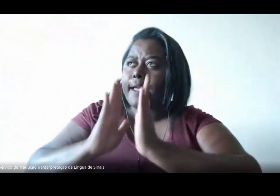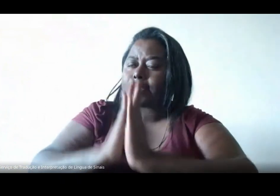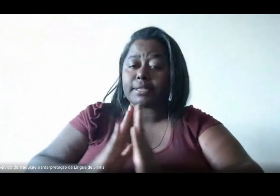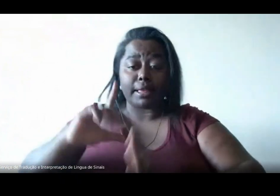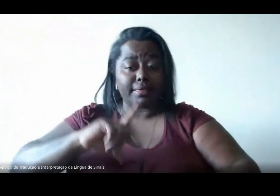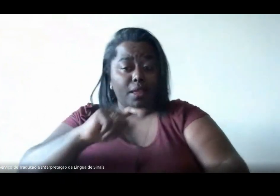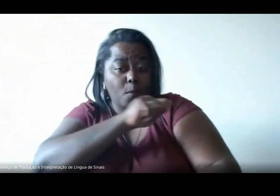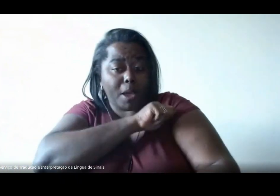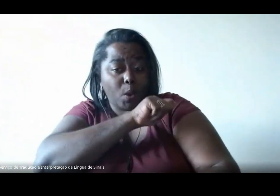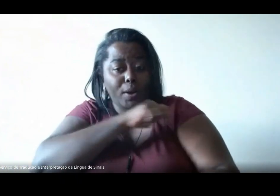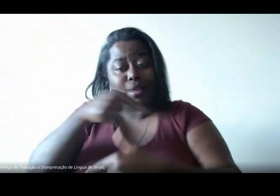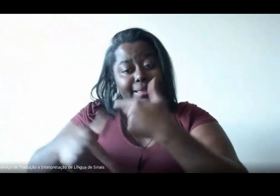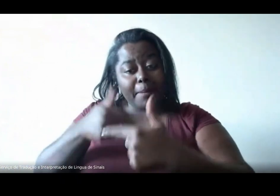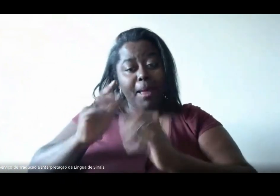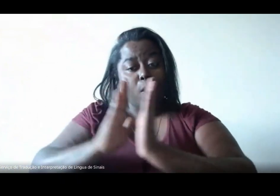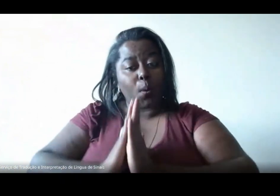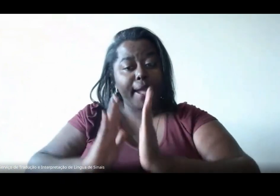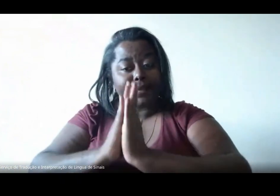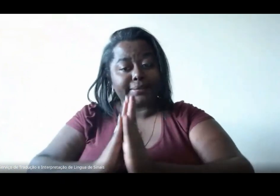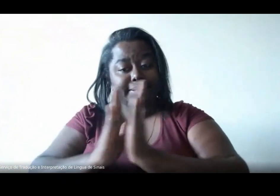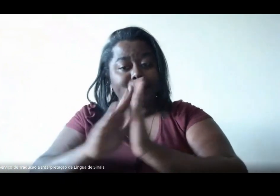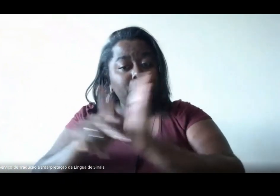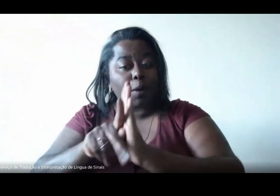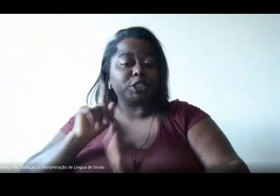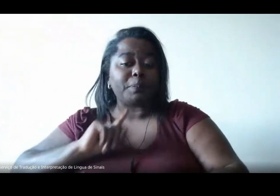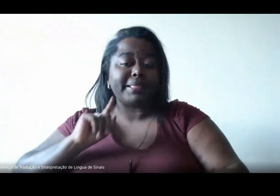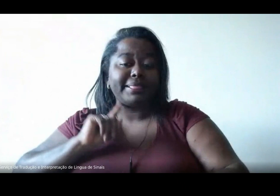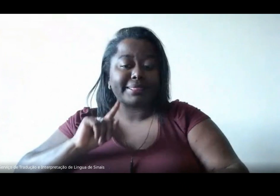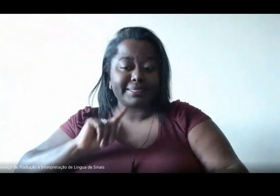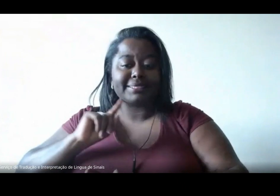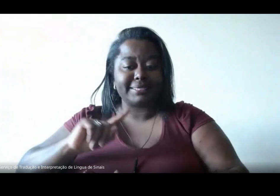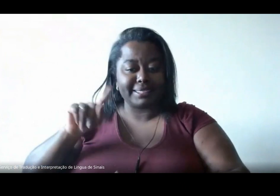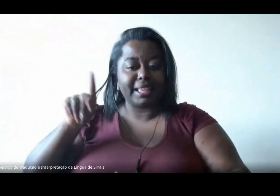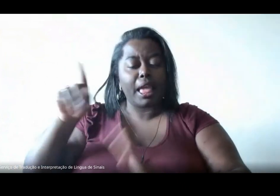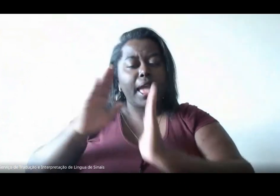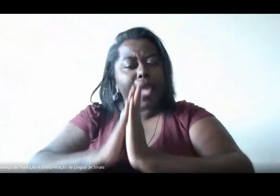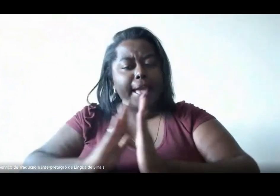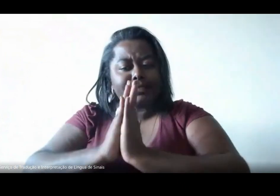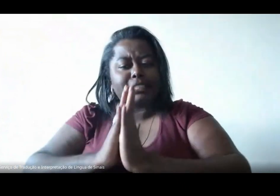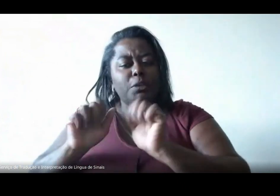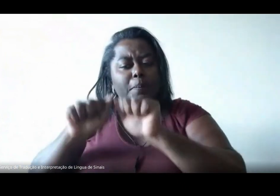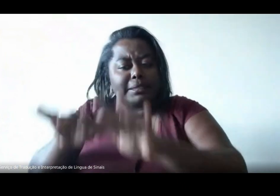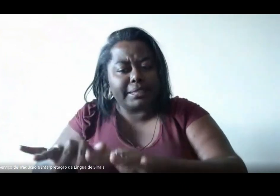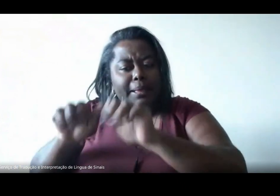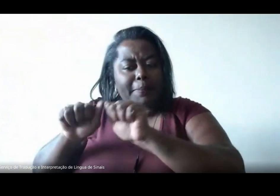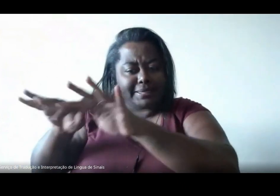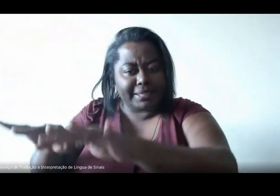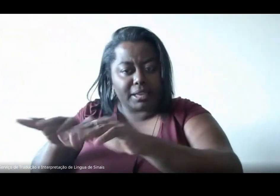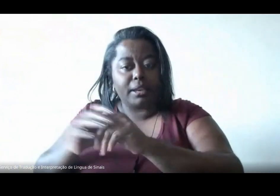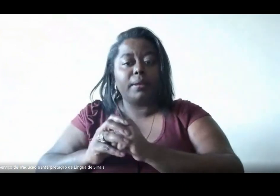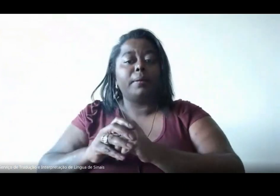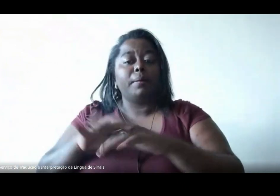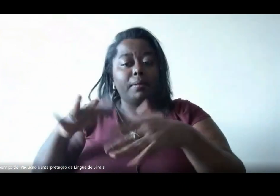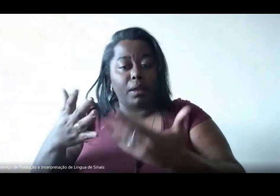rezas mineiras. Eu tenho uma aluna que está trabalhando com as rezas de Minas, as rezas de benzedeiras. Bom,